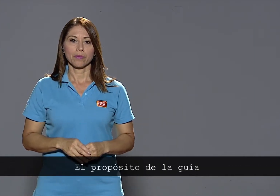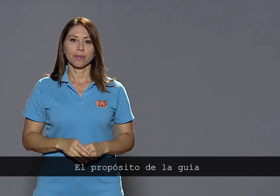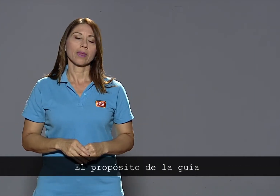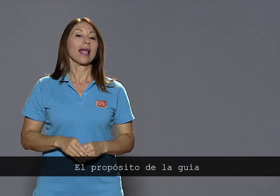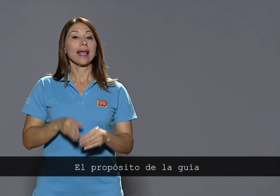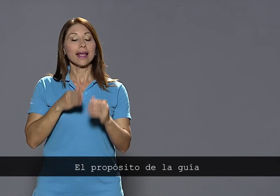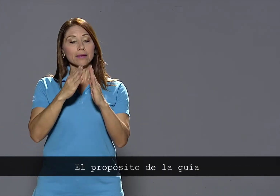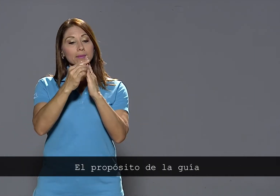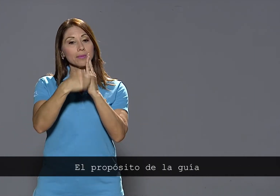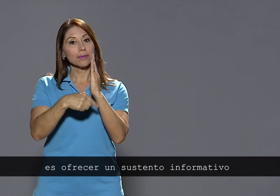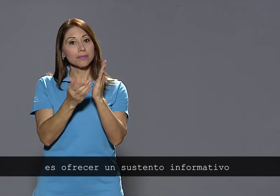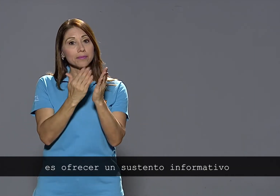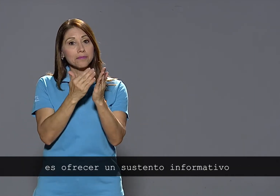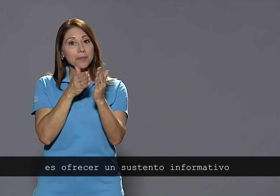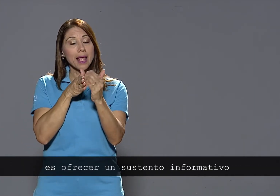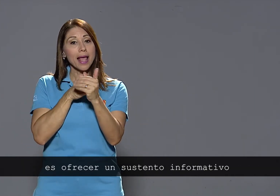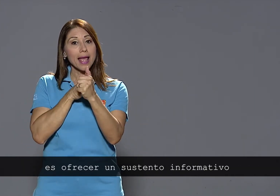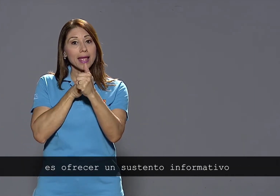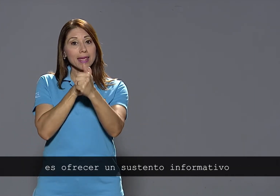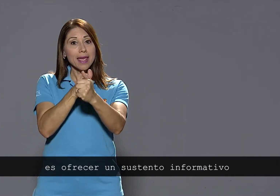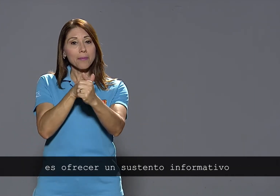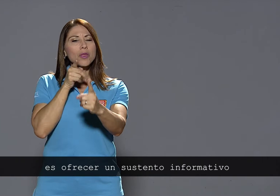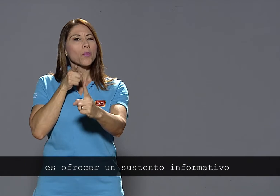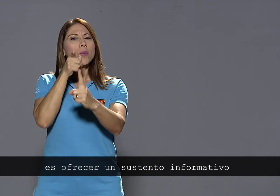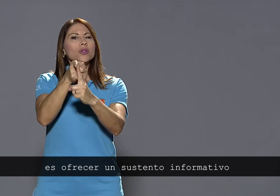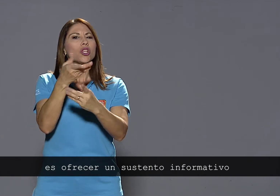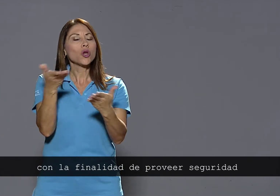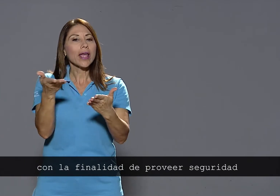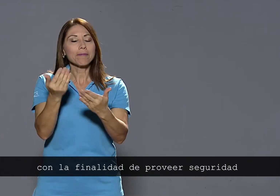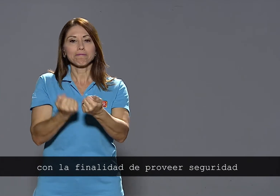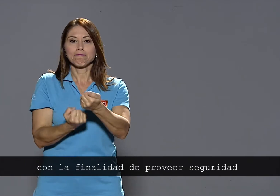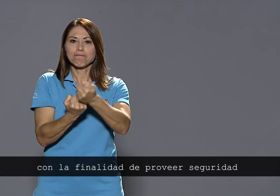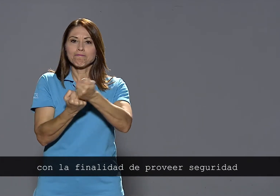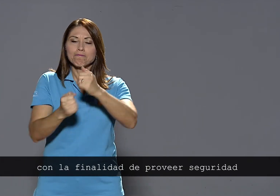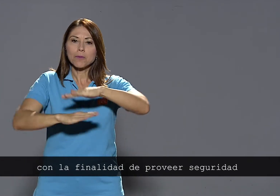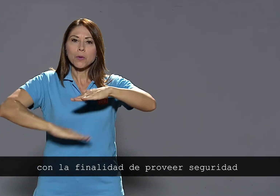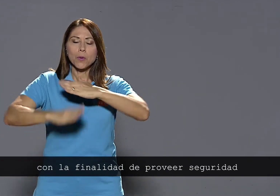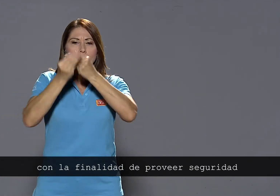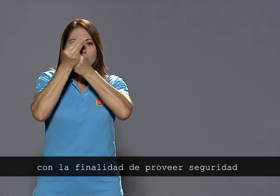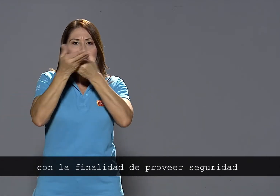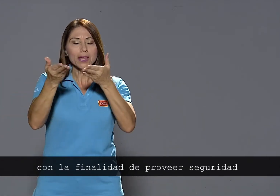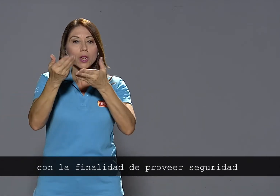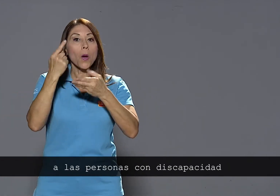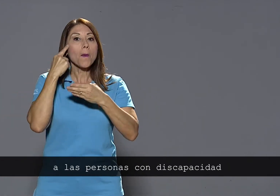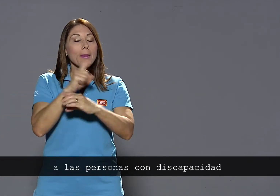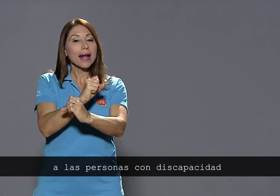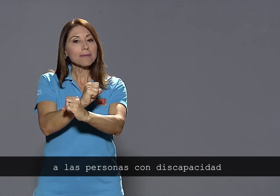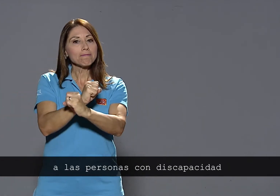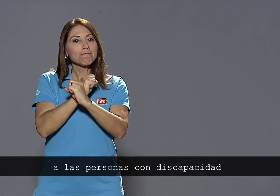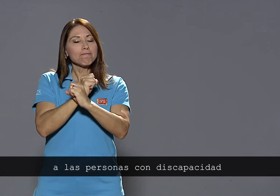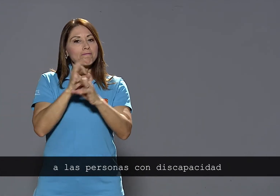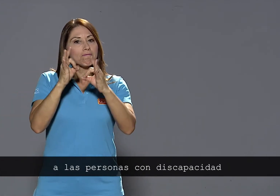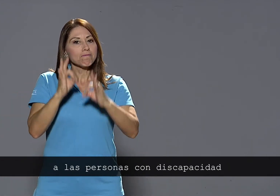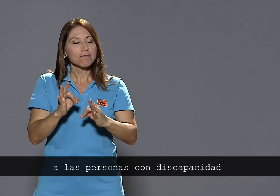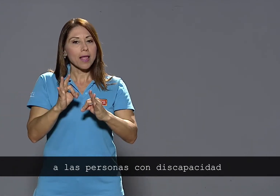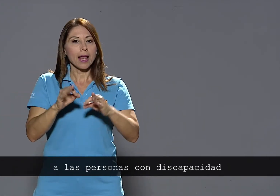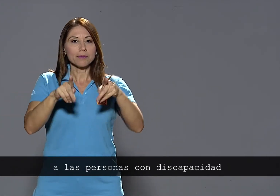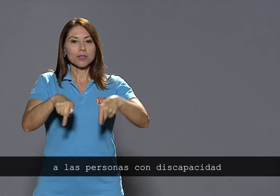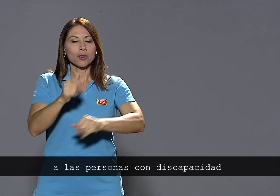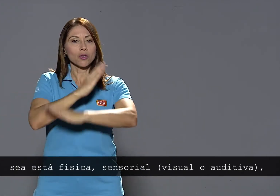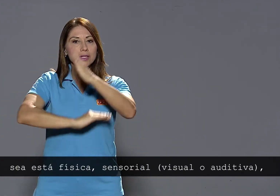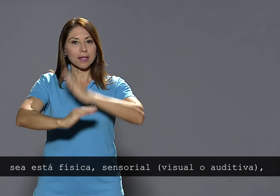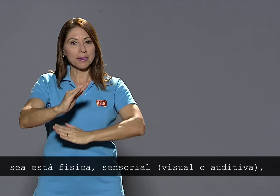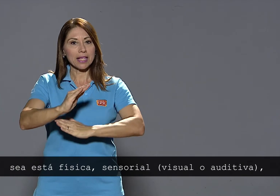El propósito de la guía es ofrecer un sustento informativo con la finalidad de proveer seguridad a las personas con